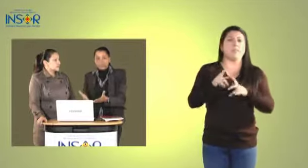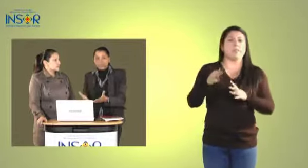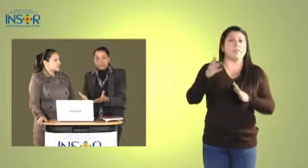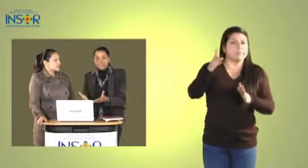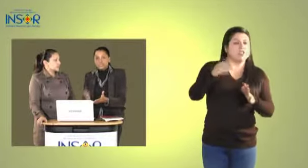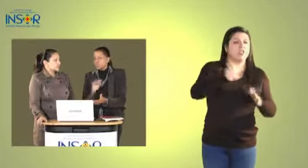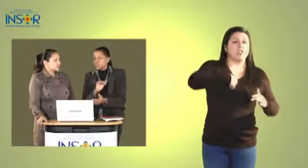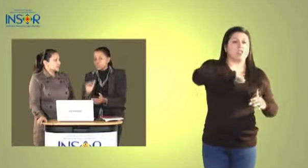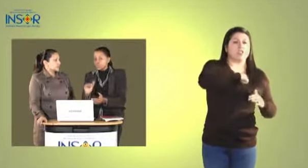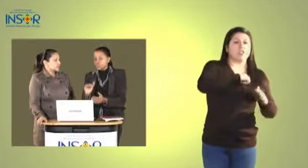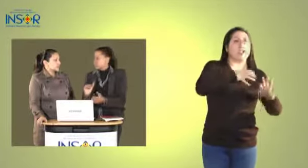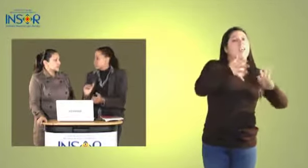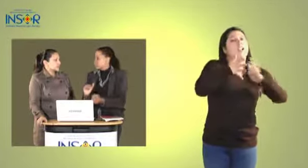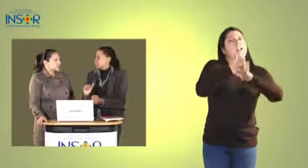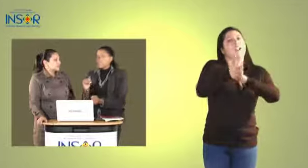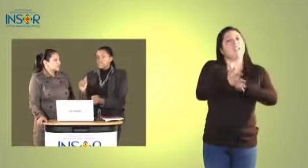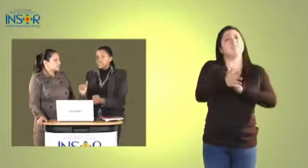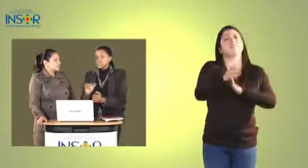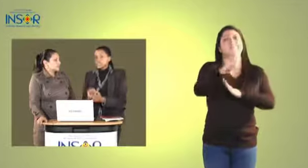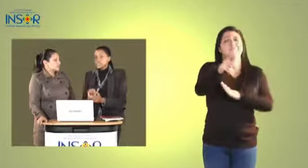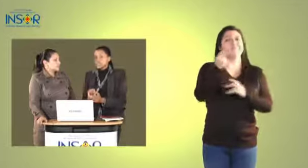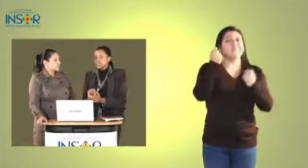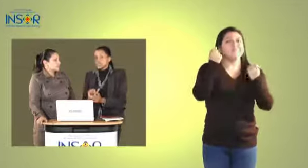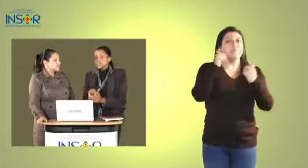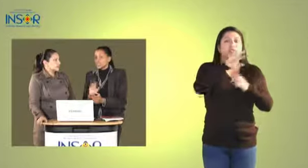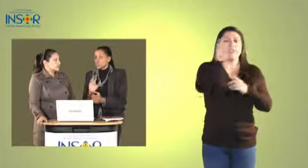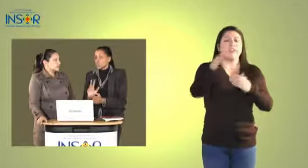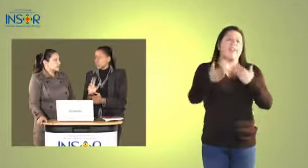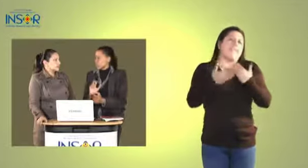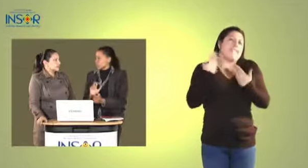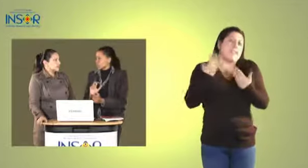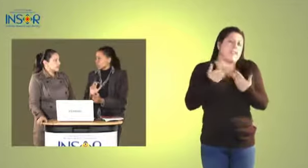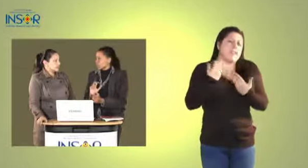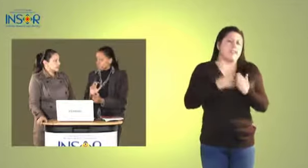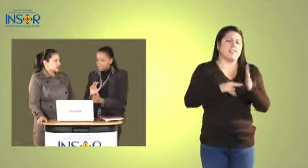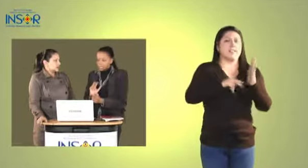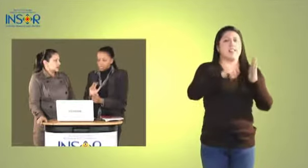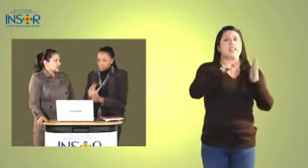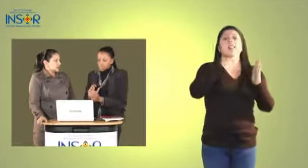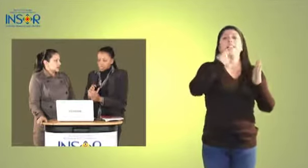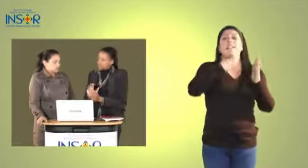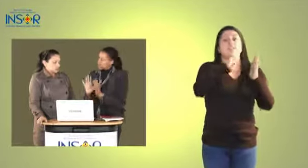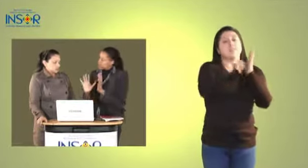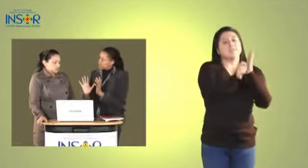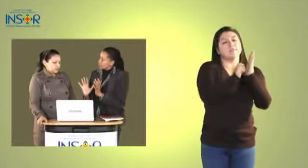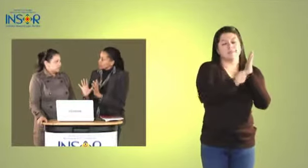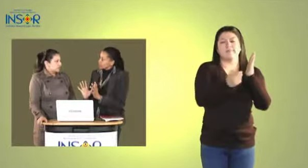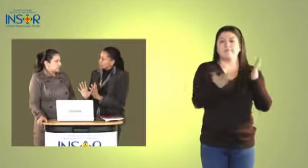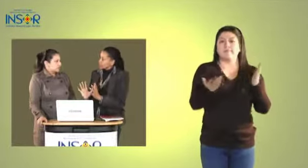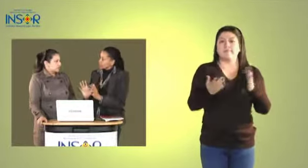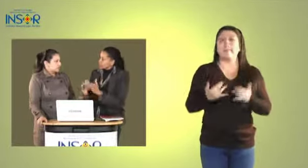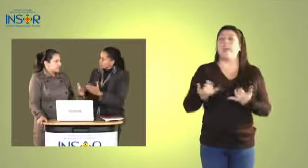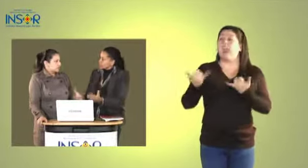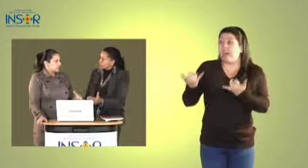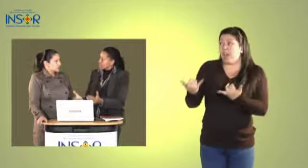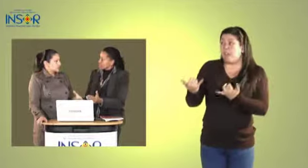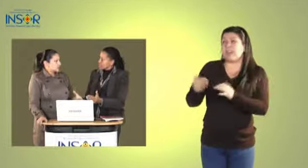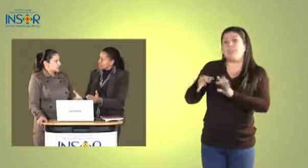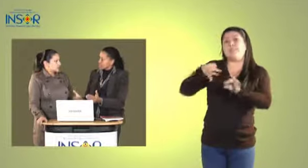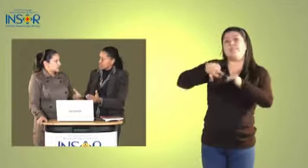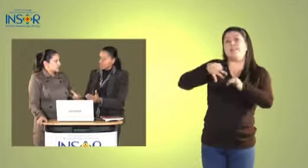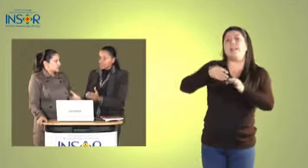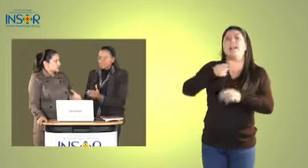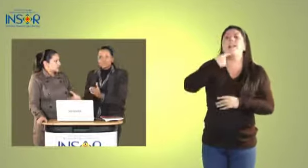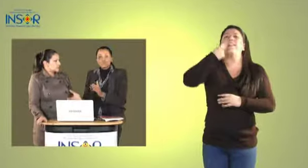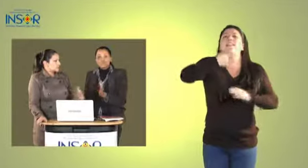sabemos que para ustedes va a ser mucho más fácil abordar el tema de la lengua escrita como lenguaje, ¿vale? Entonces, Vivi, vamos a explicar lengua escrita,